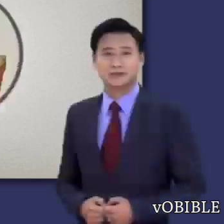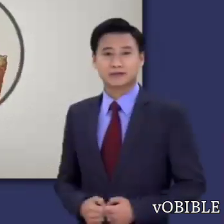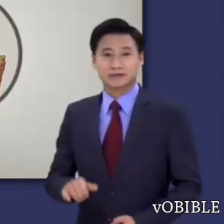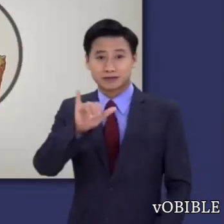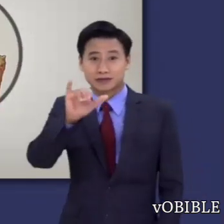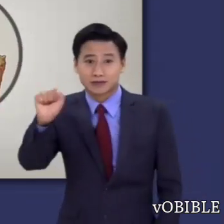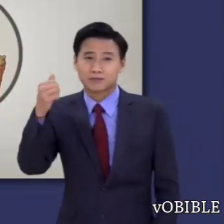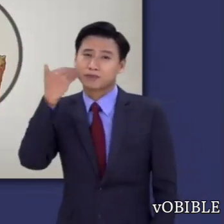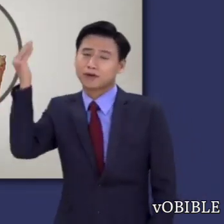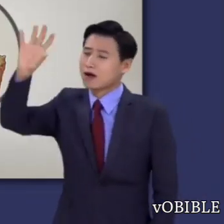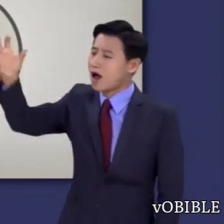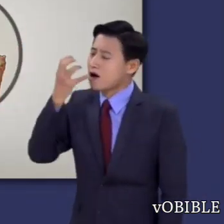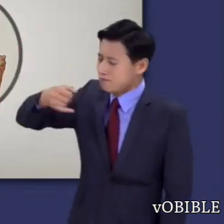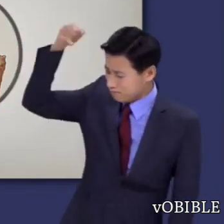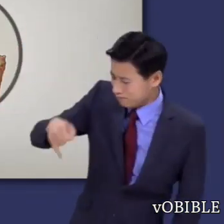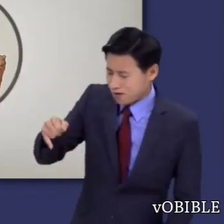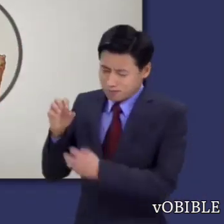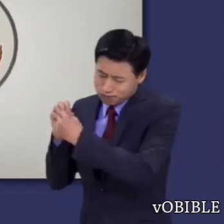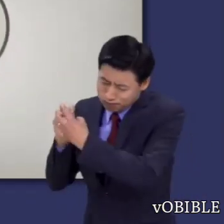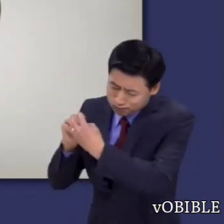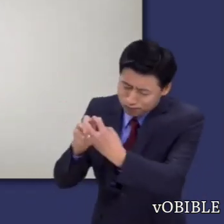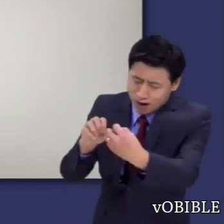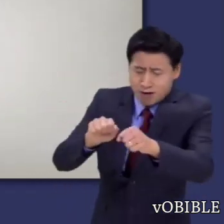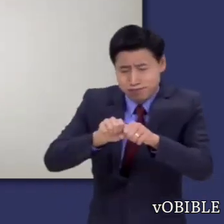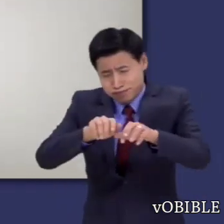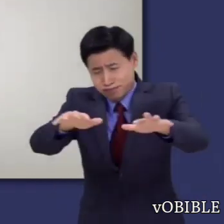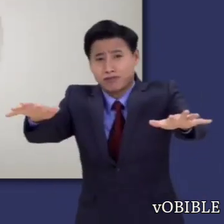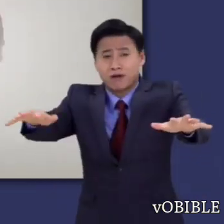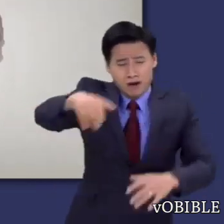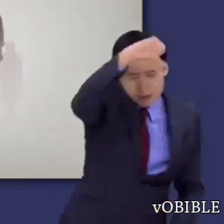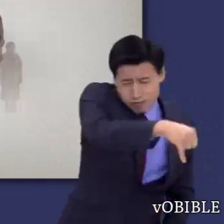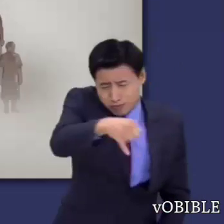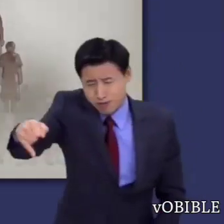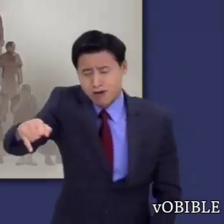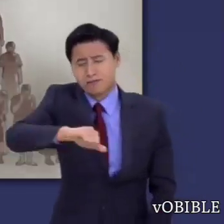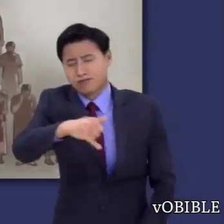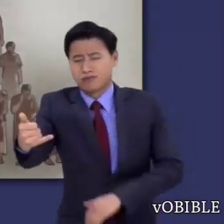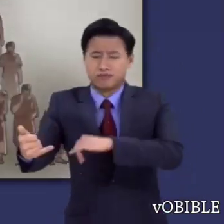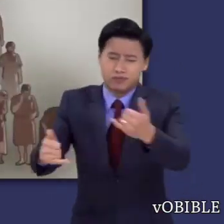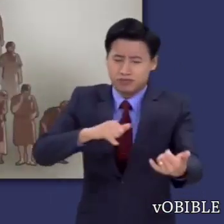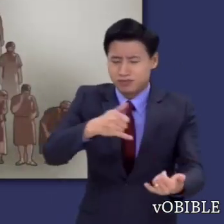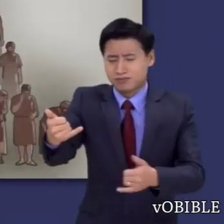章，保罗说，由于亚当犯罪，罪和死就传给所有人。